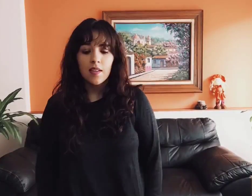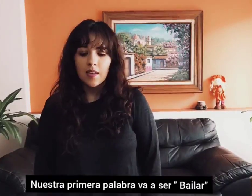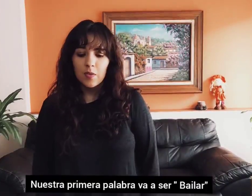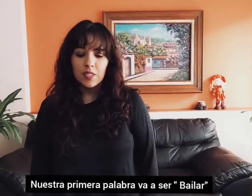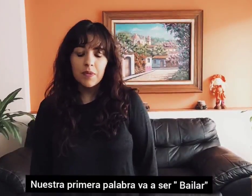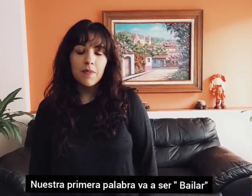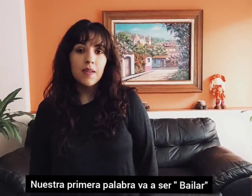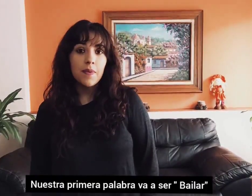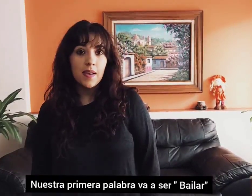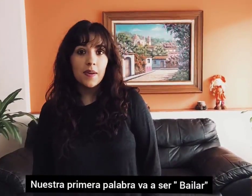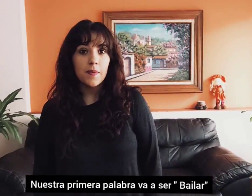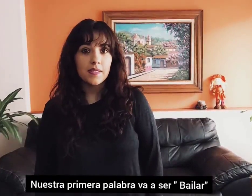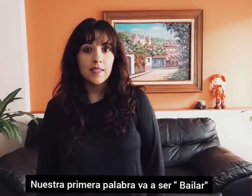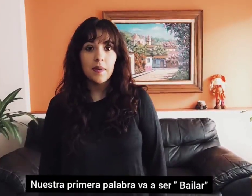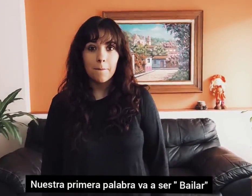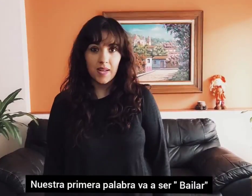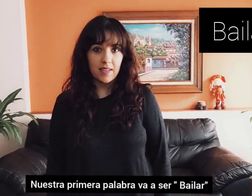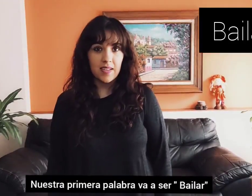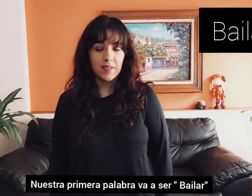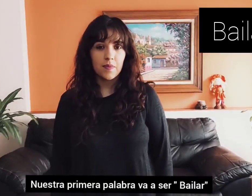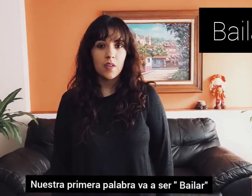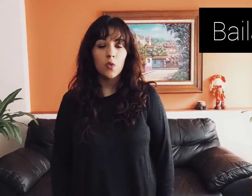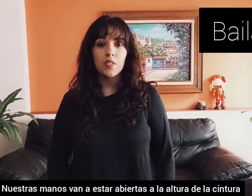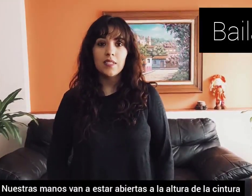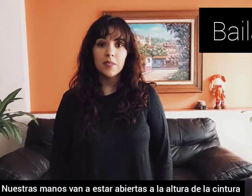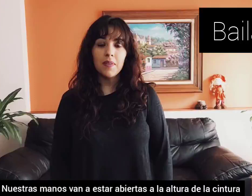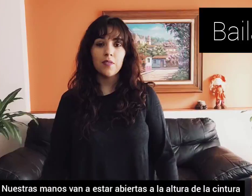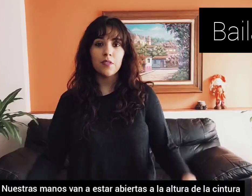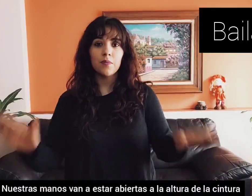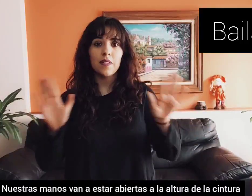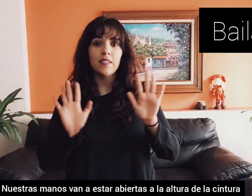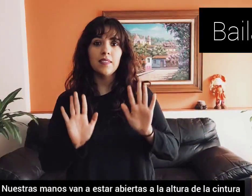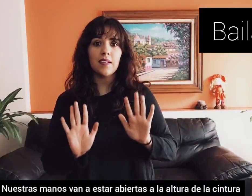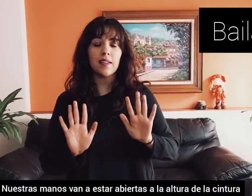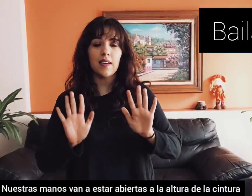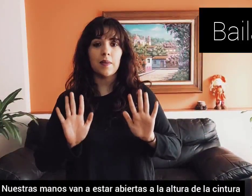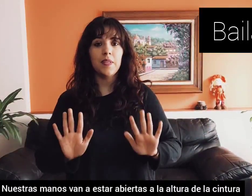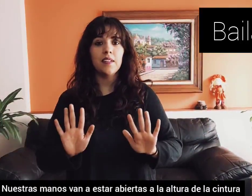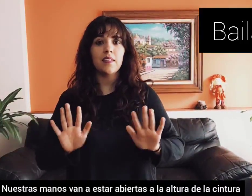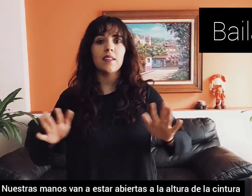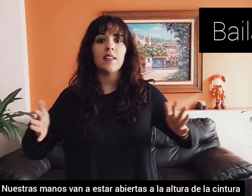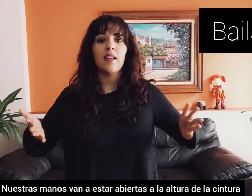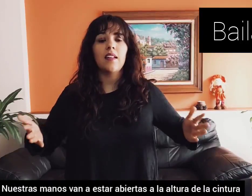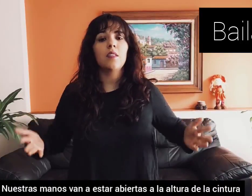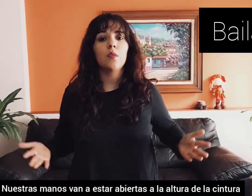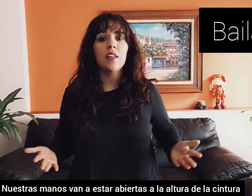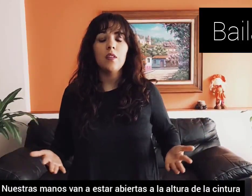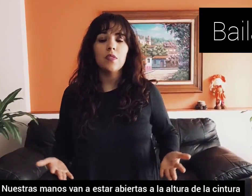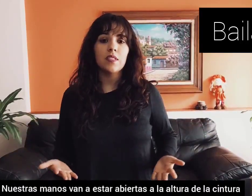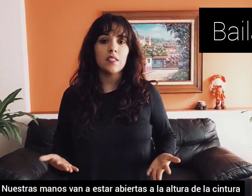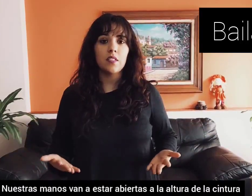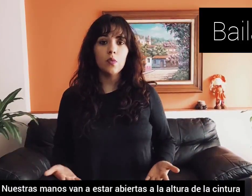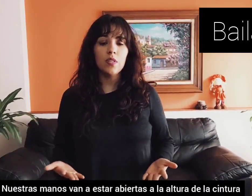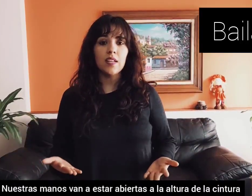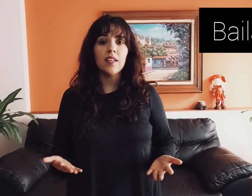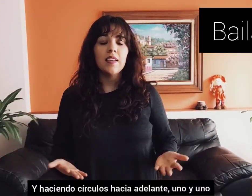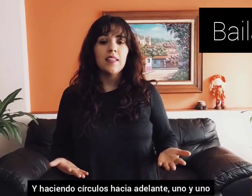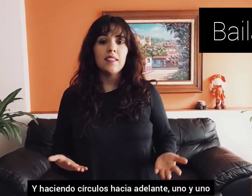Nuestra primera palabra va a ser bailar. Nuestras manos van a estar abiertas a la altura de nuestra cintura y